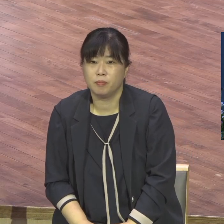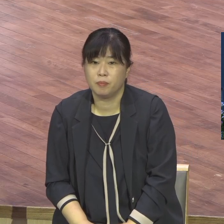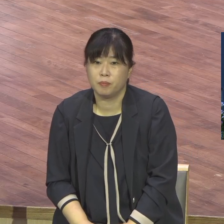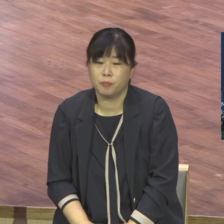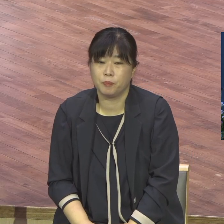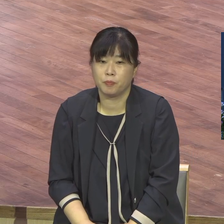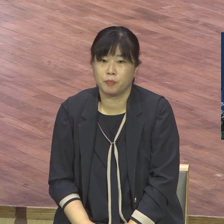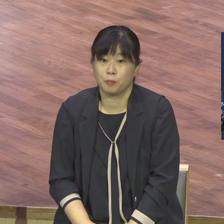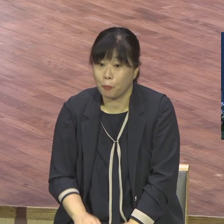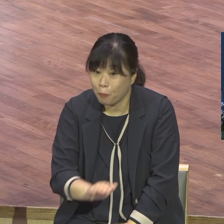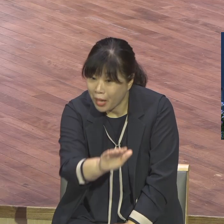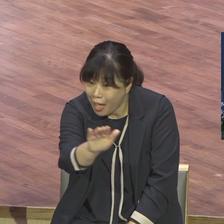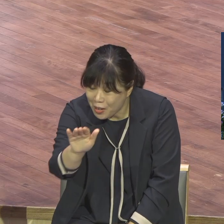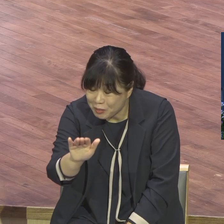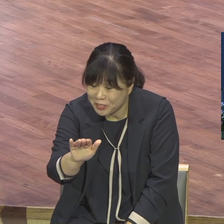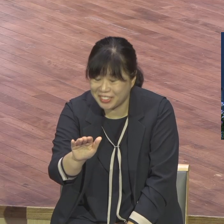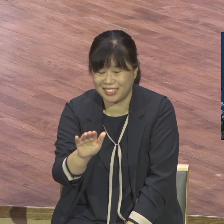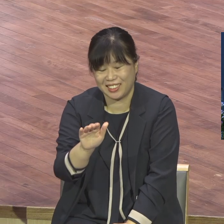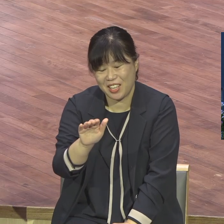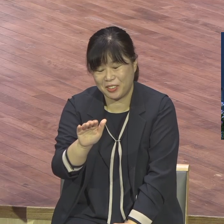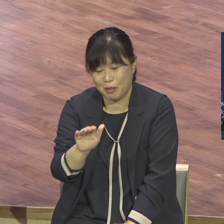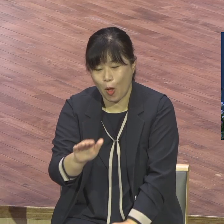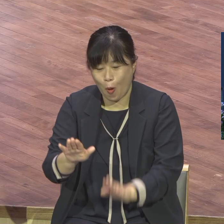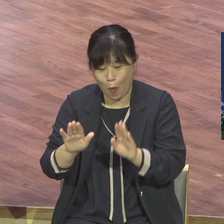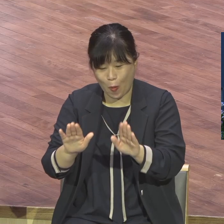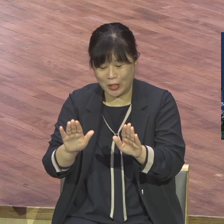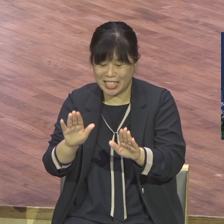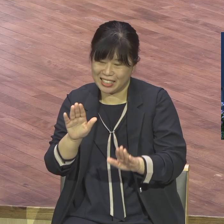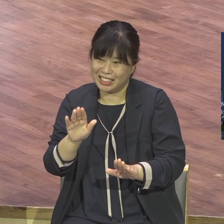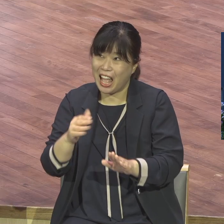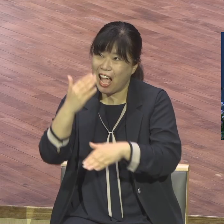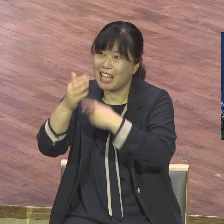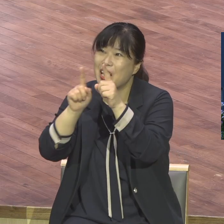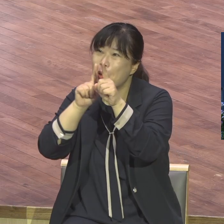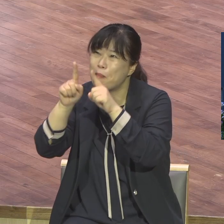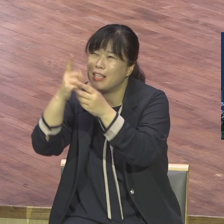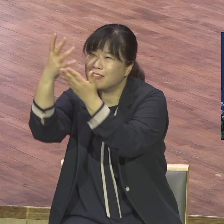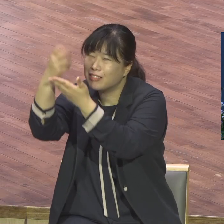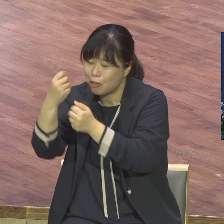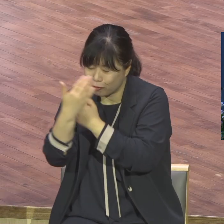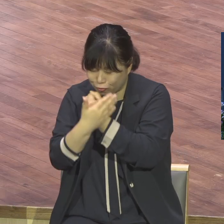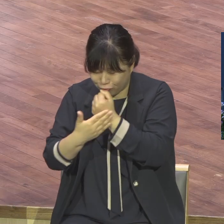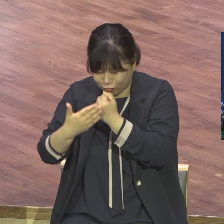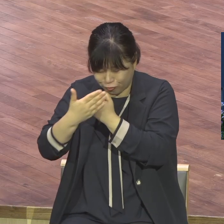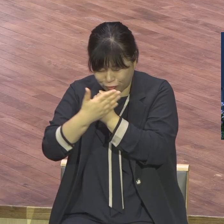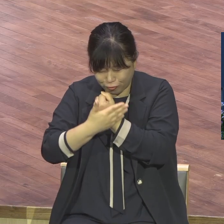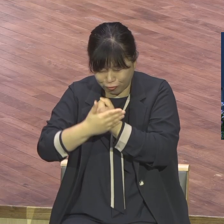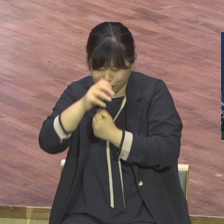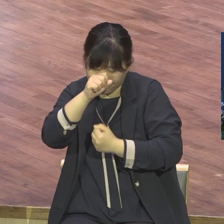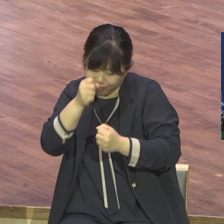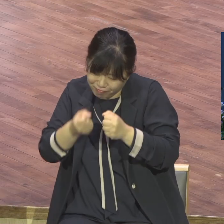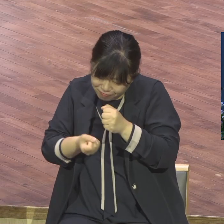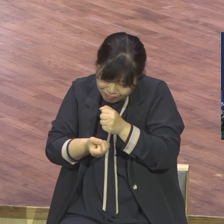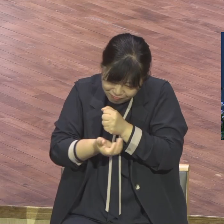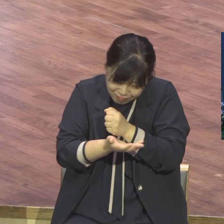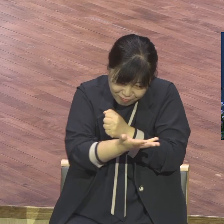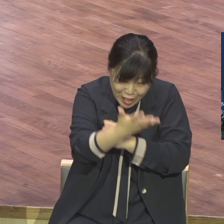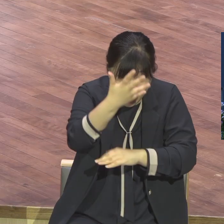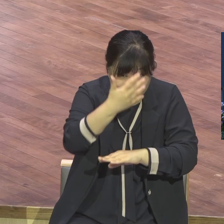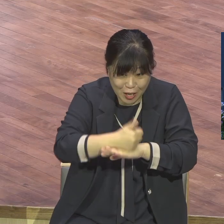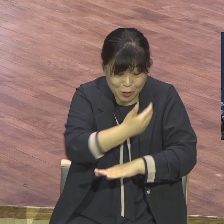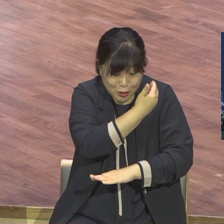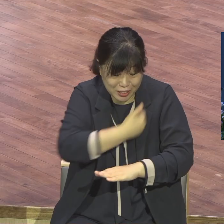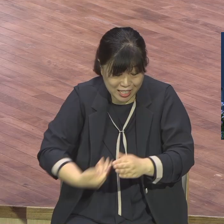오늘 말씀을 통해서 선한 영향을 입혀나가는 그리스도 예수의 일꾼으로 멋지게 서시기를 제물로